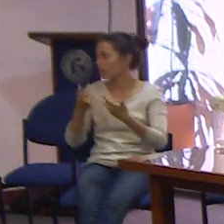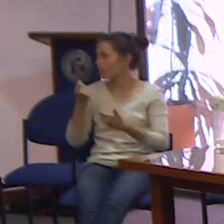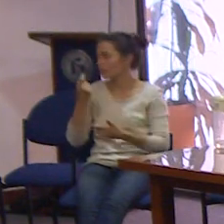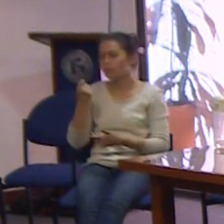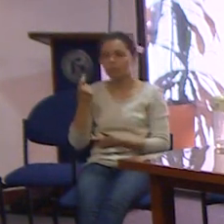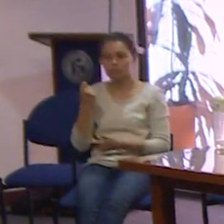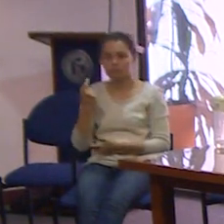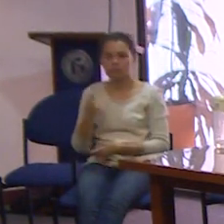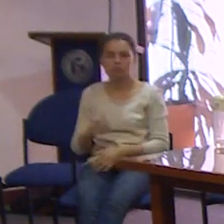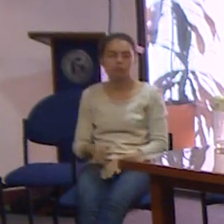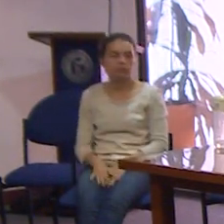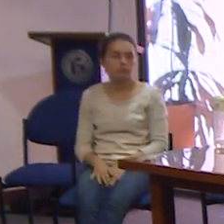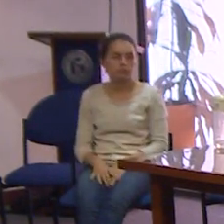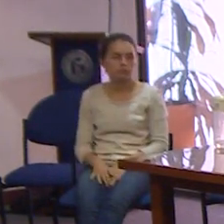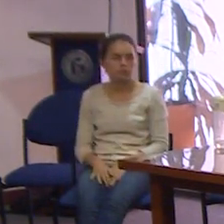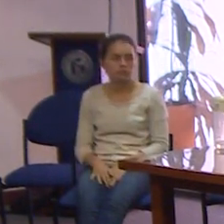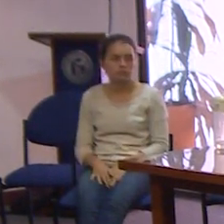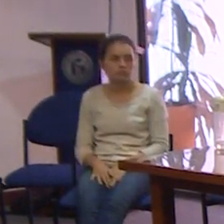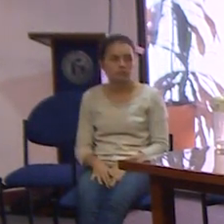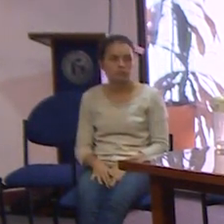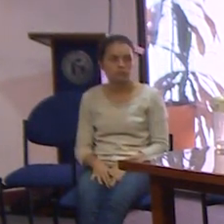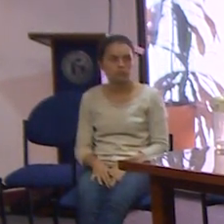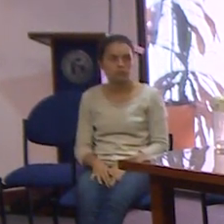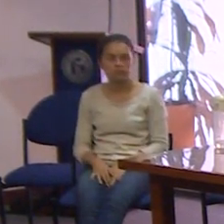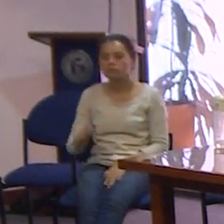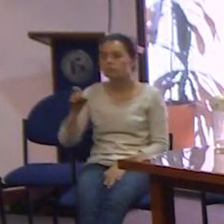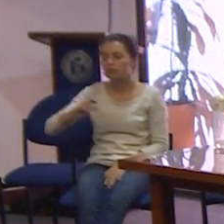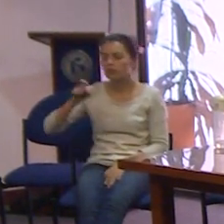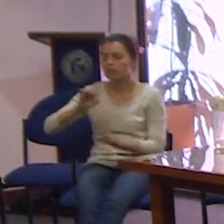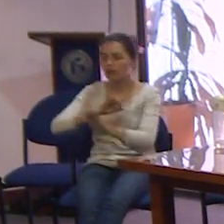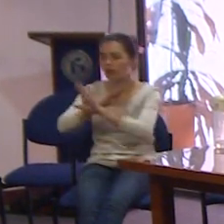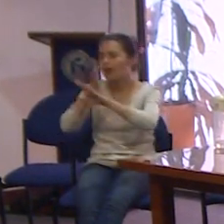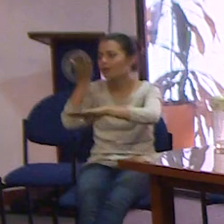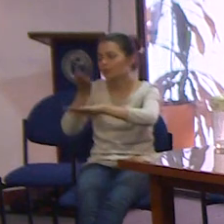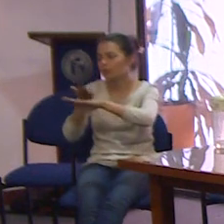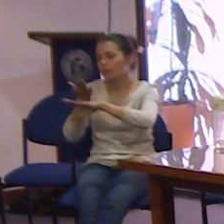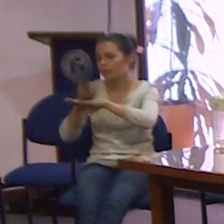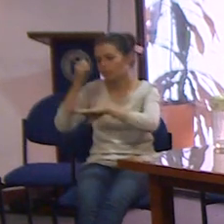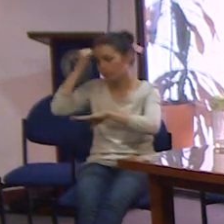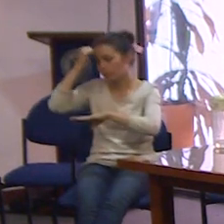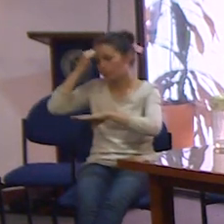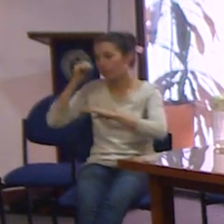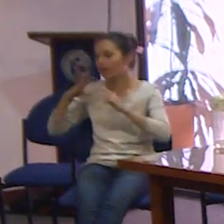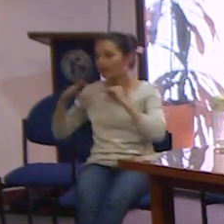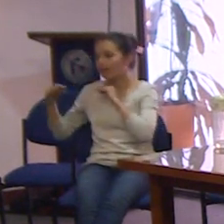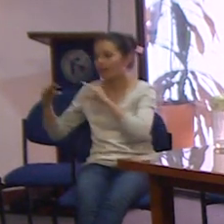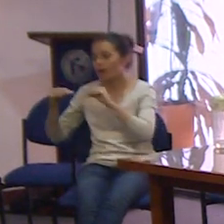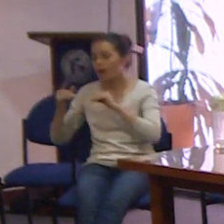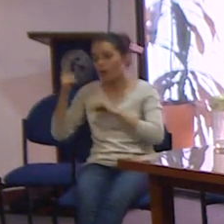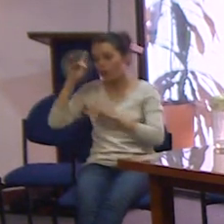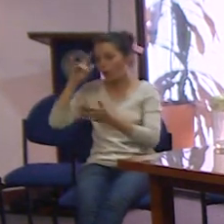ahí. Sí, y es una necesidad que también ya está colocada entre profes y nucleas. O sea, también estamos mirando cómo